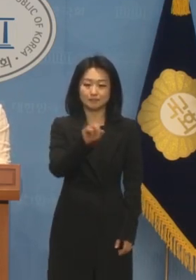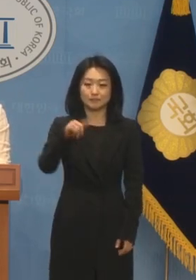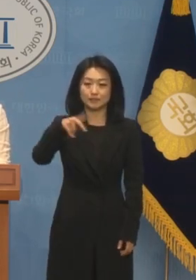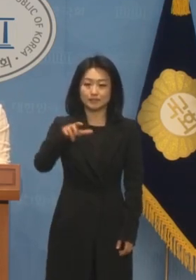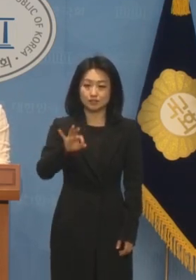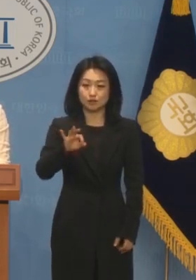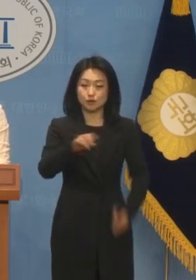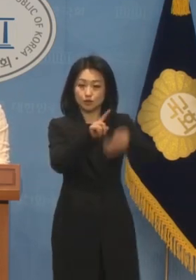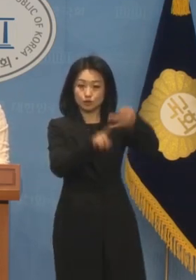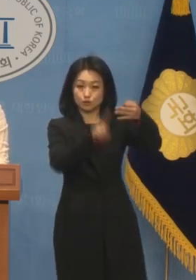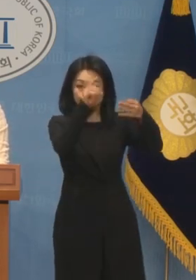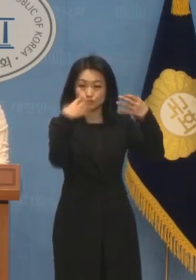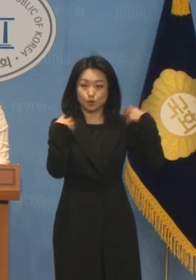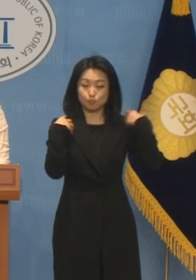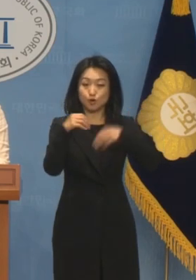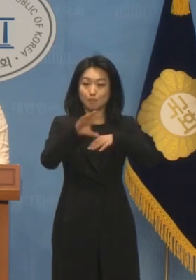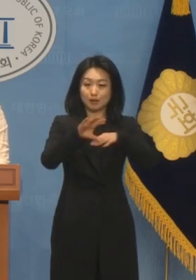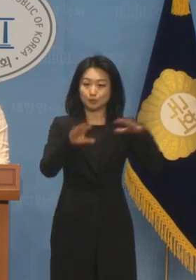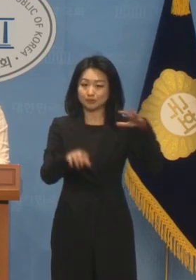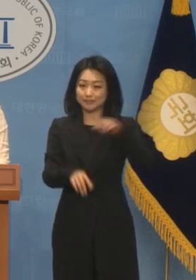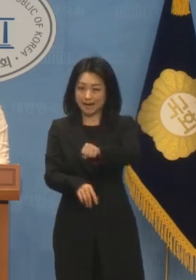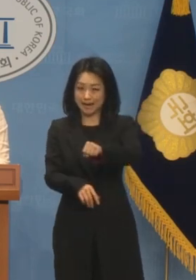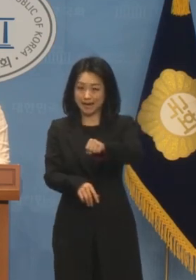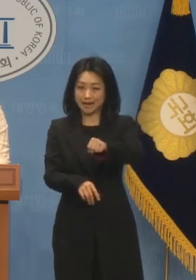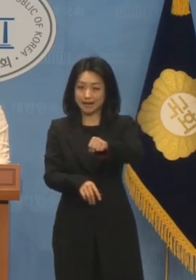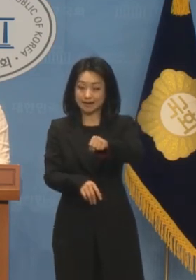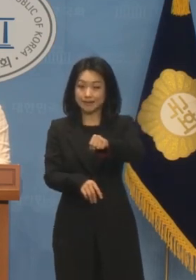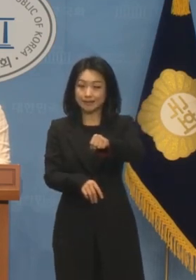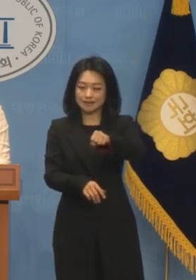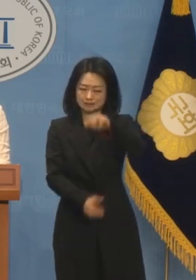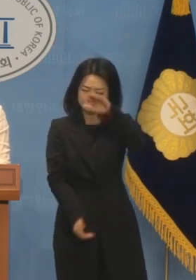윤석열 정권의 방송 장악, 그게 달하고 있다.